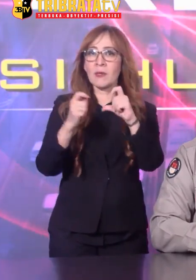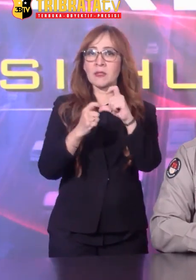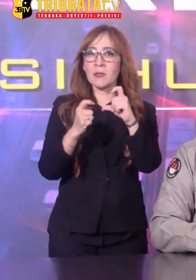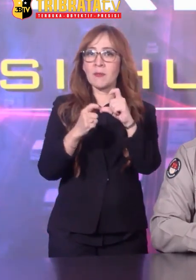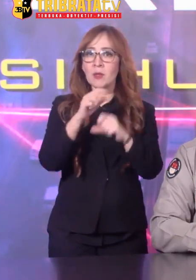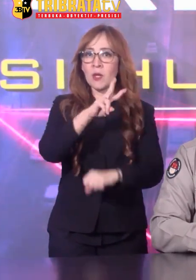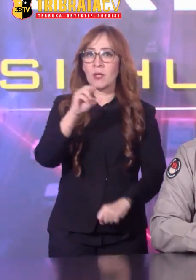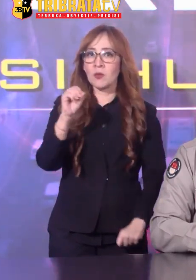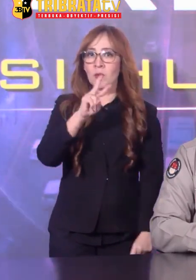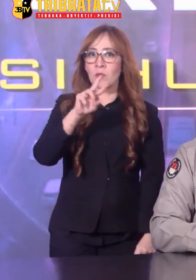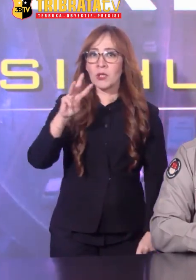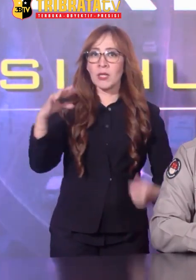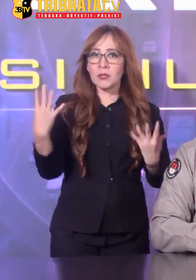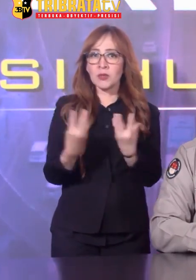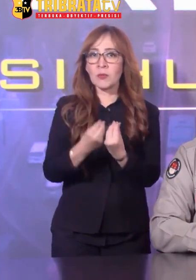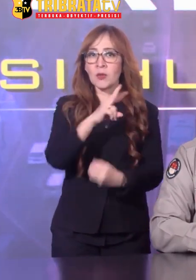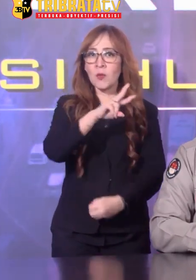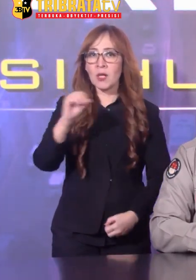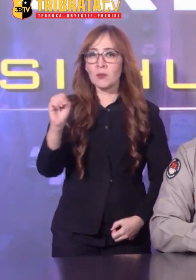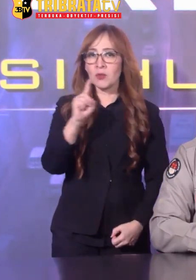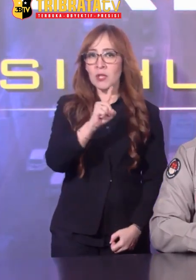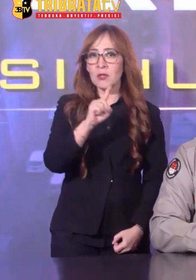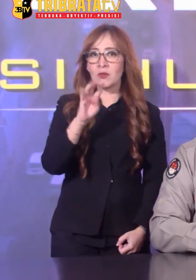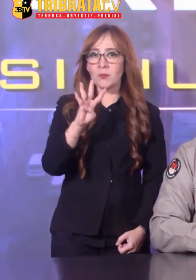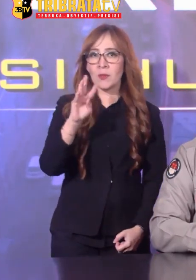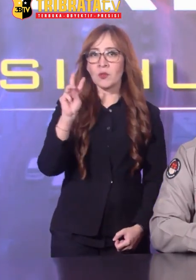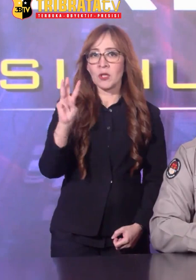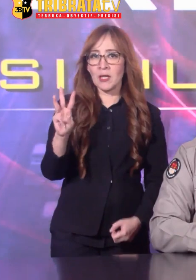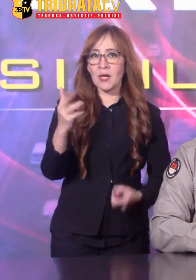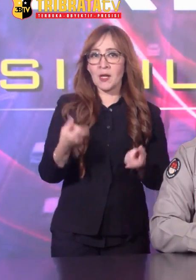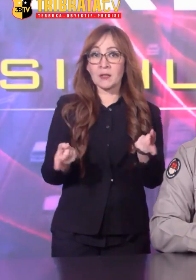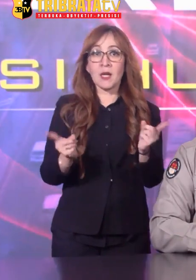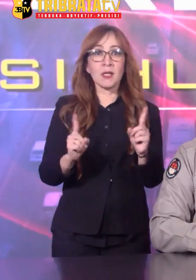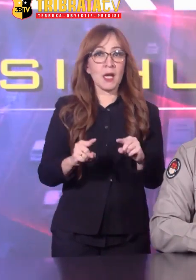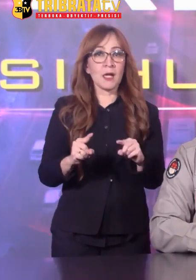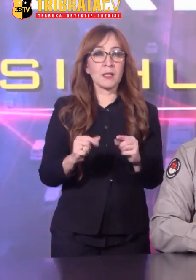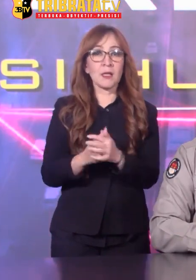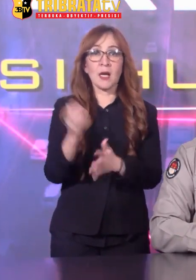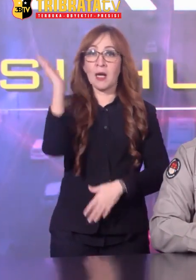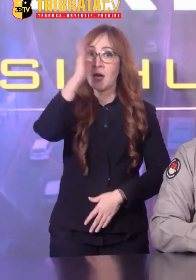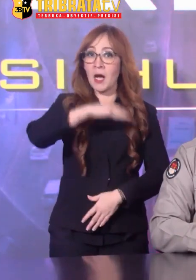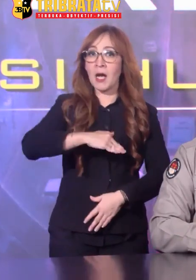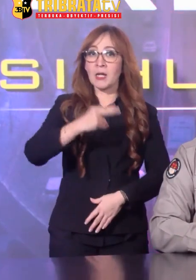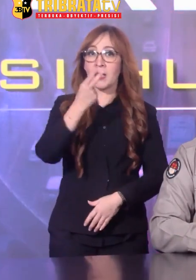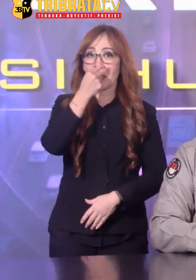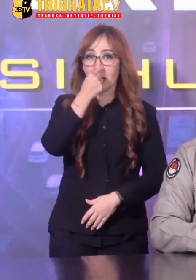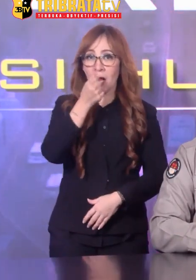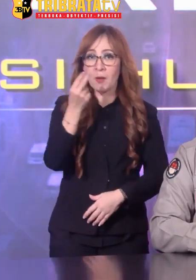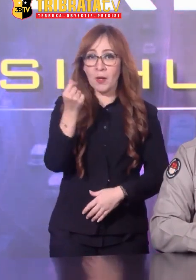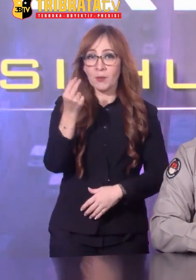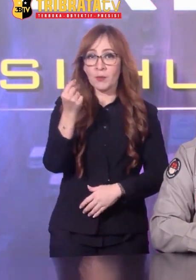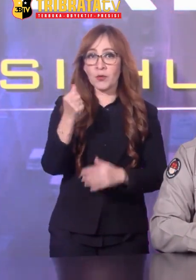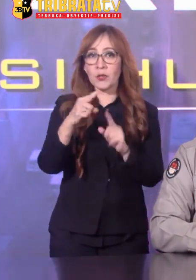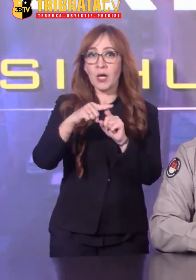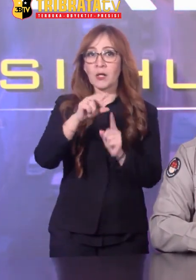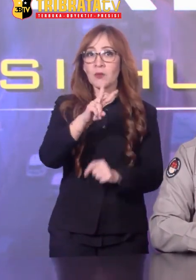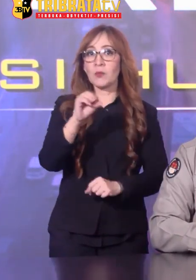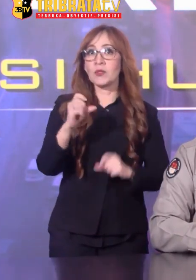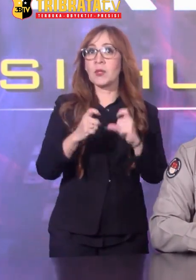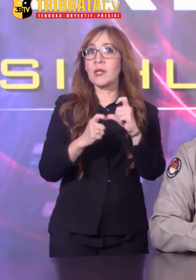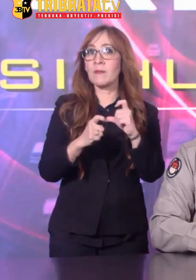Sebanyak 2.143 kejadian Dan pada hari Rabu 20 September 2023